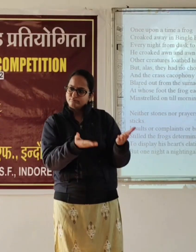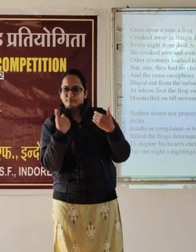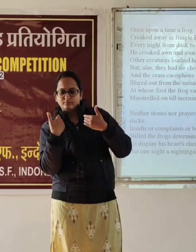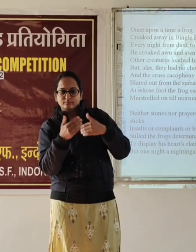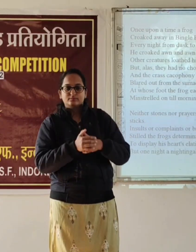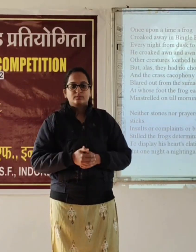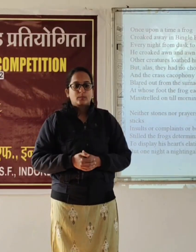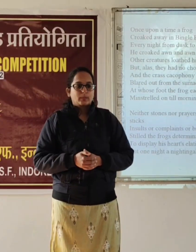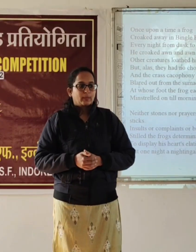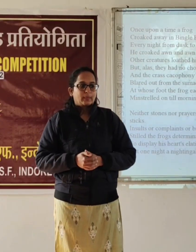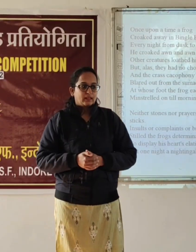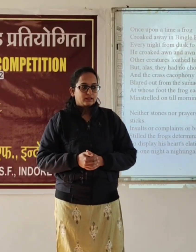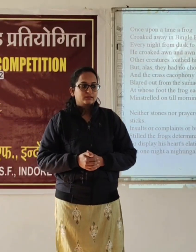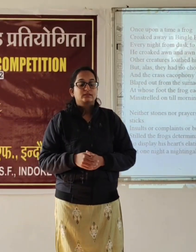जिससे ये पता चल जाए